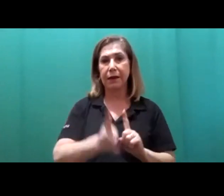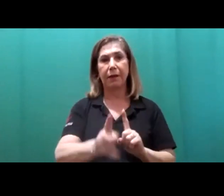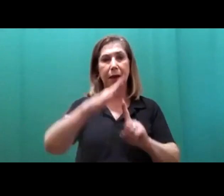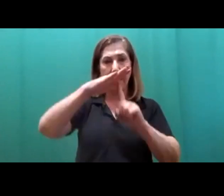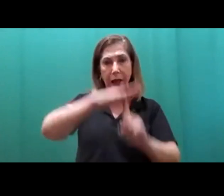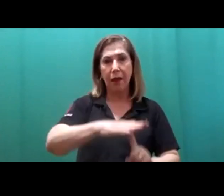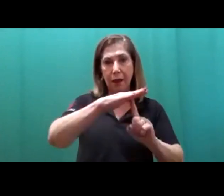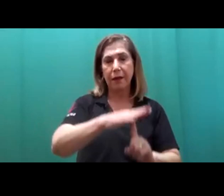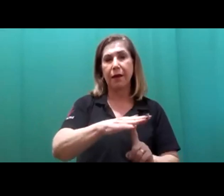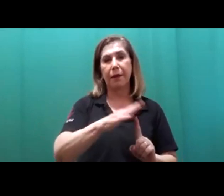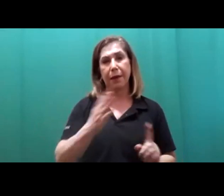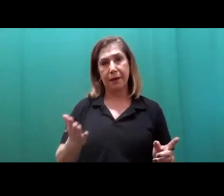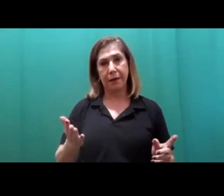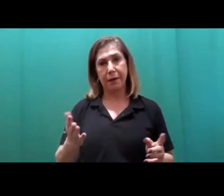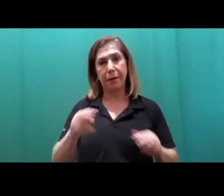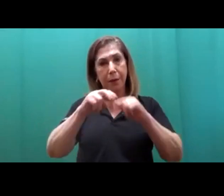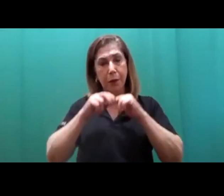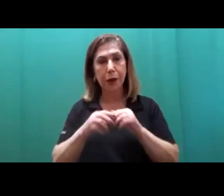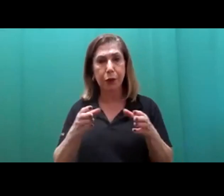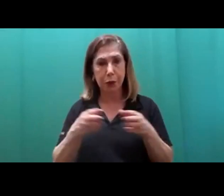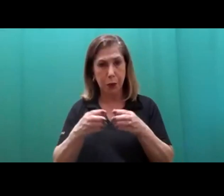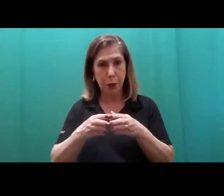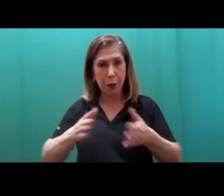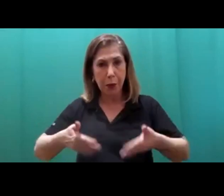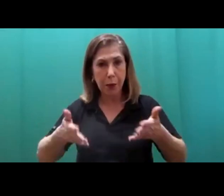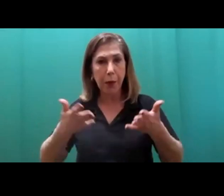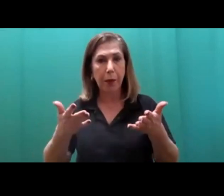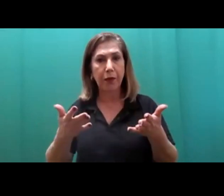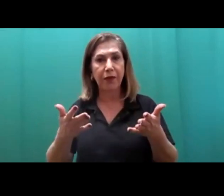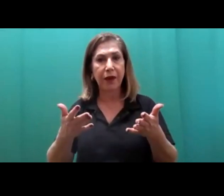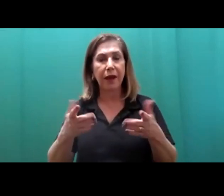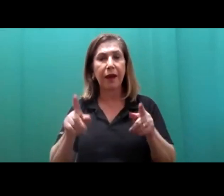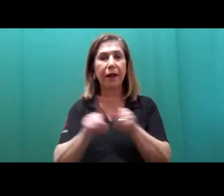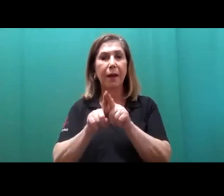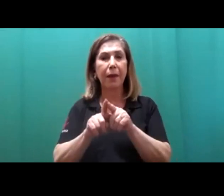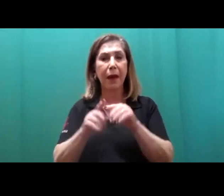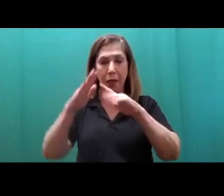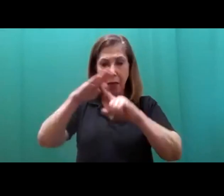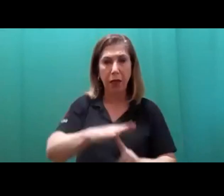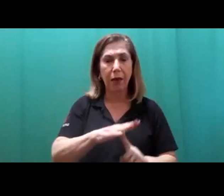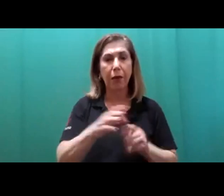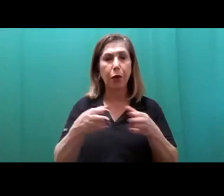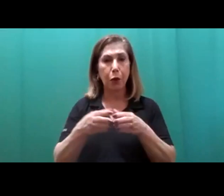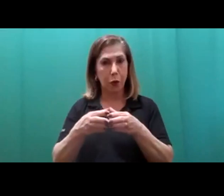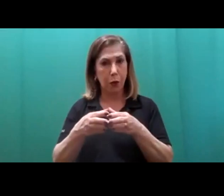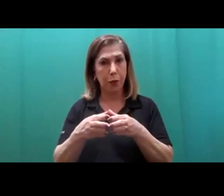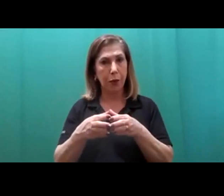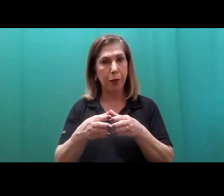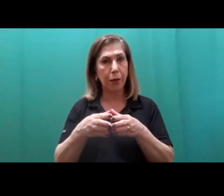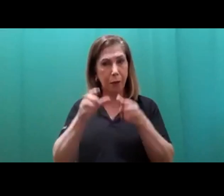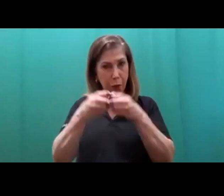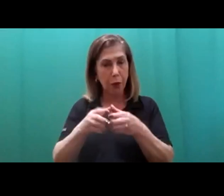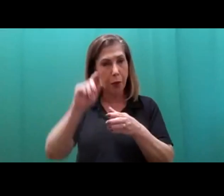para promover determinados grupos e para subordinar determinados grupos. Grupos marcados por